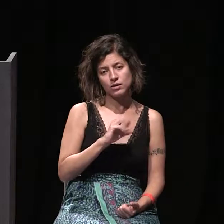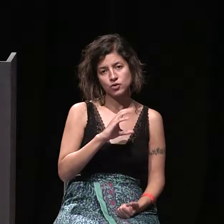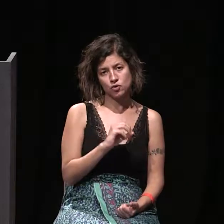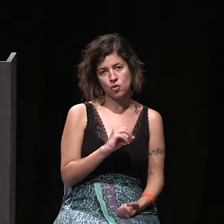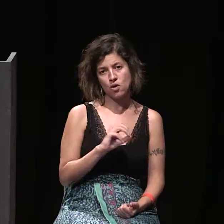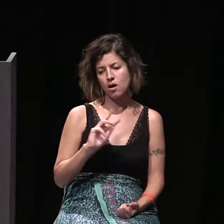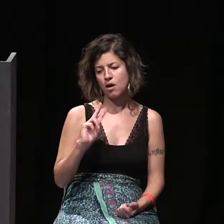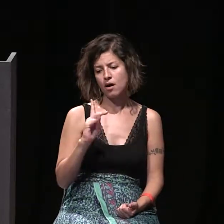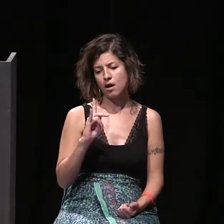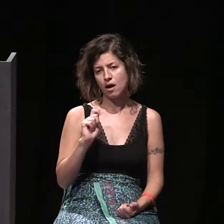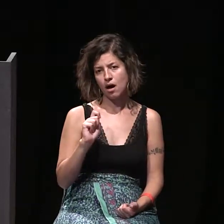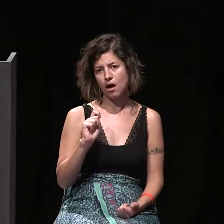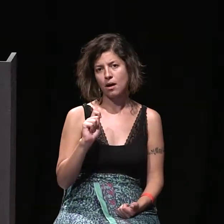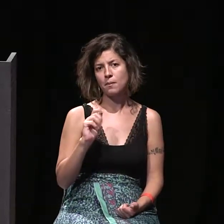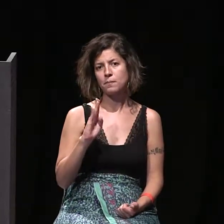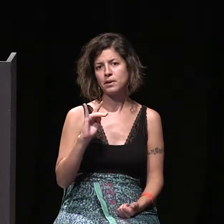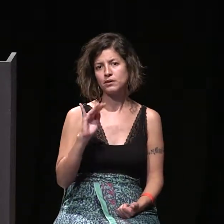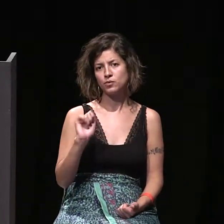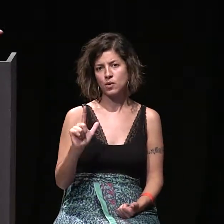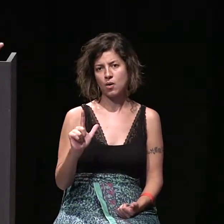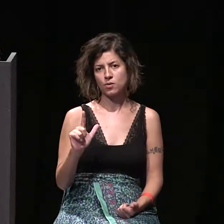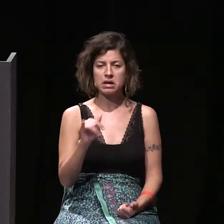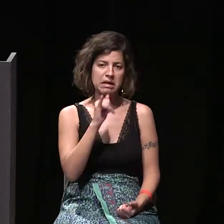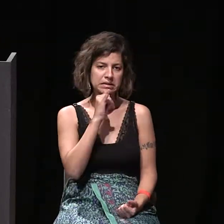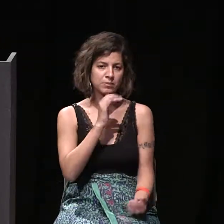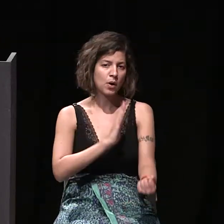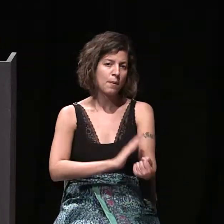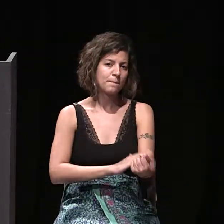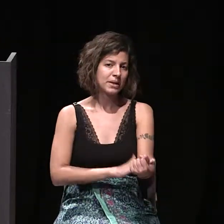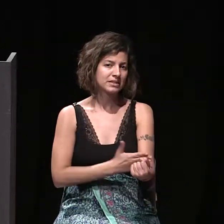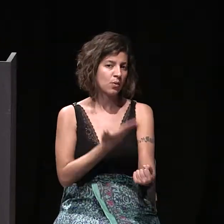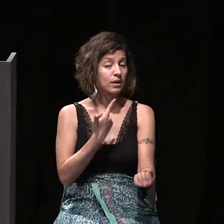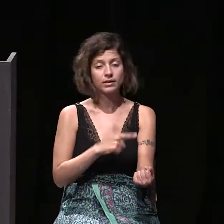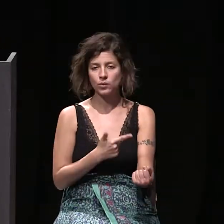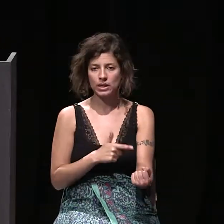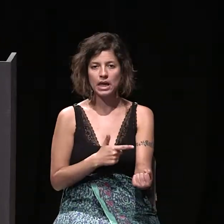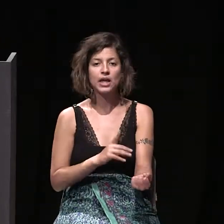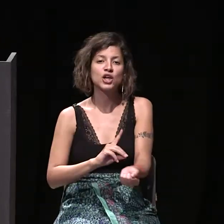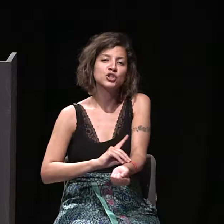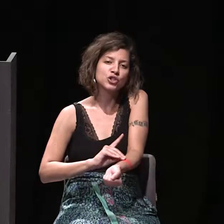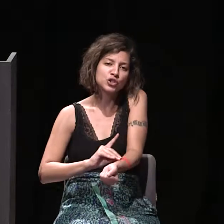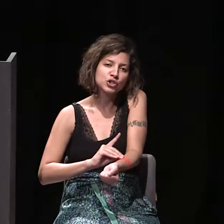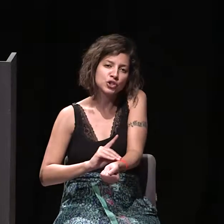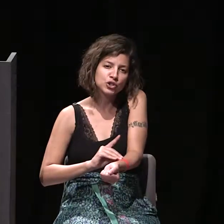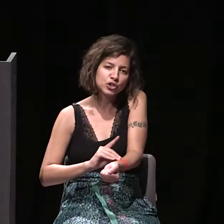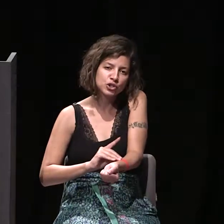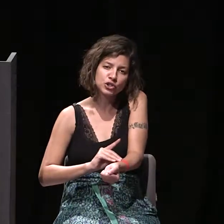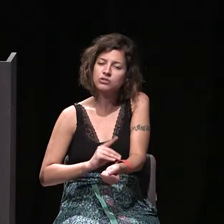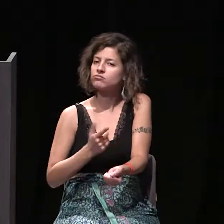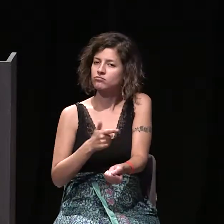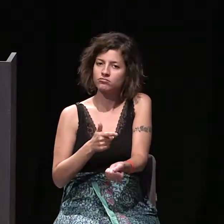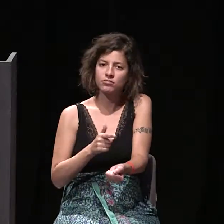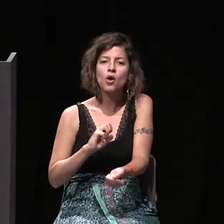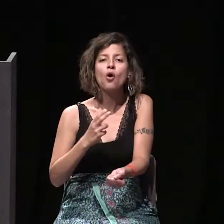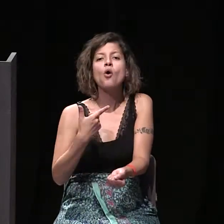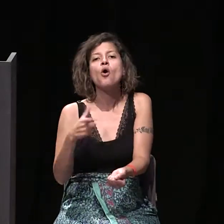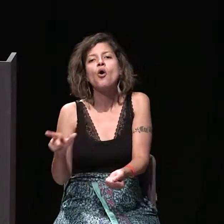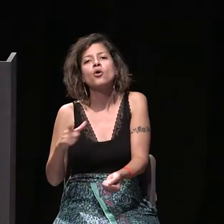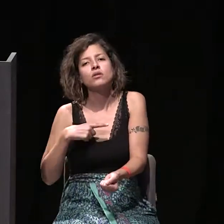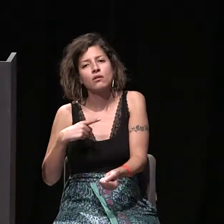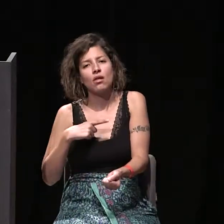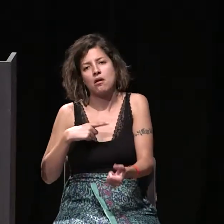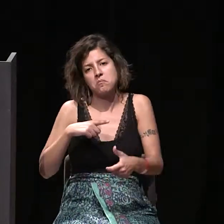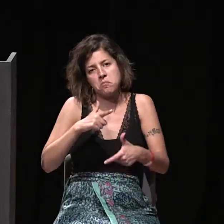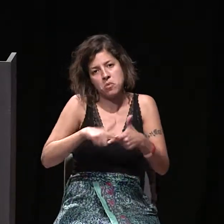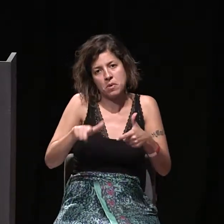saúde, né? Não tem nenhuma alteração de saúde, não podem ter pressão alta, diabetes, ou qualquer tipo de alteração que inviabilize o